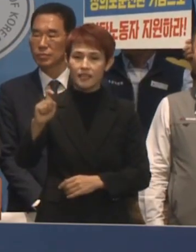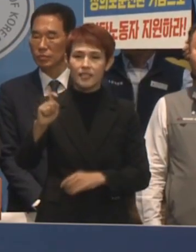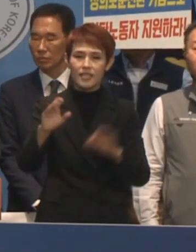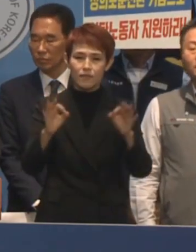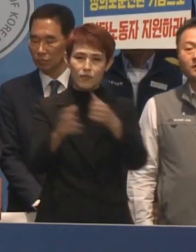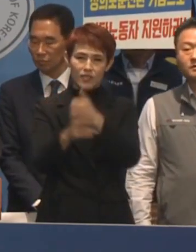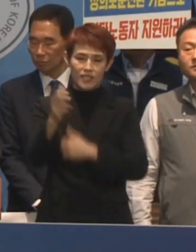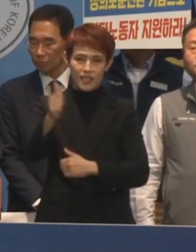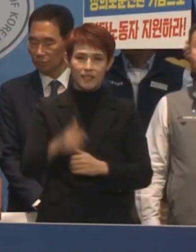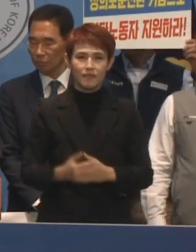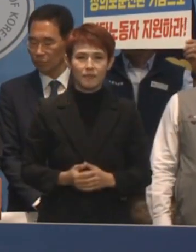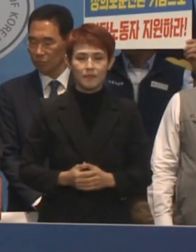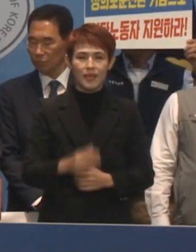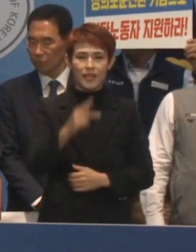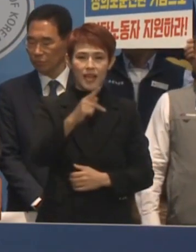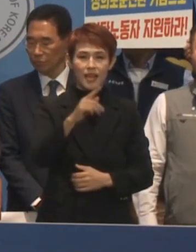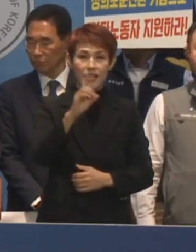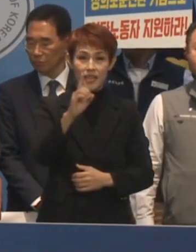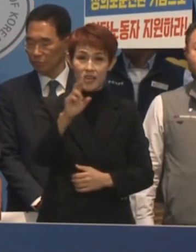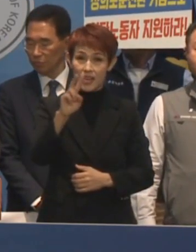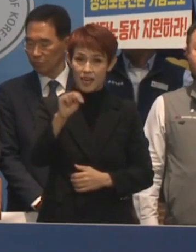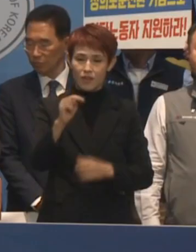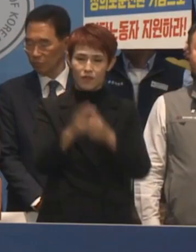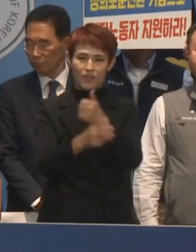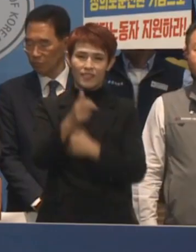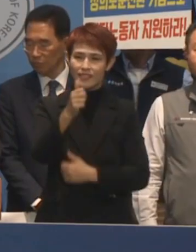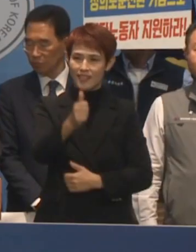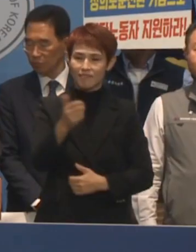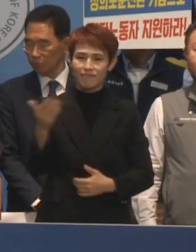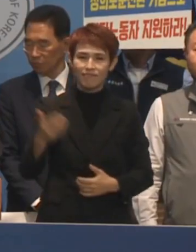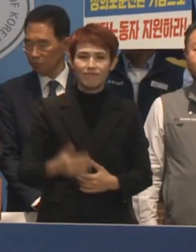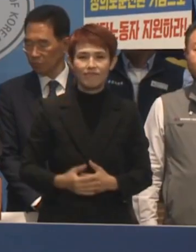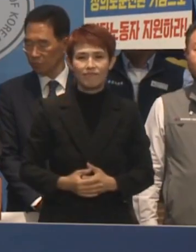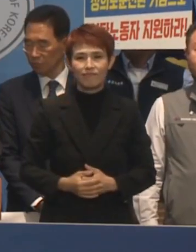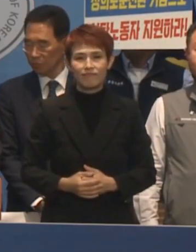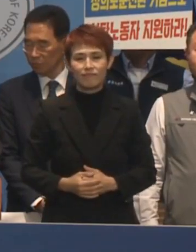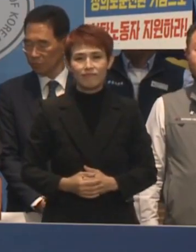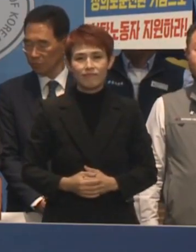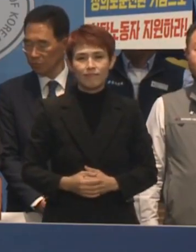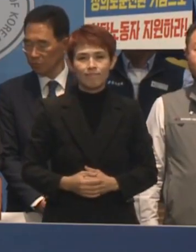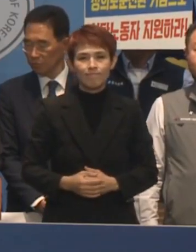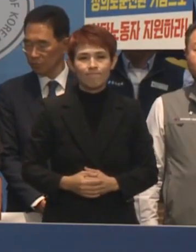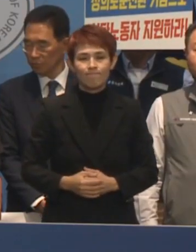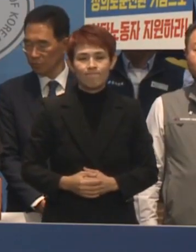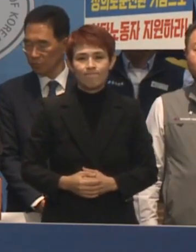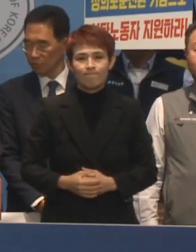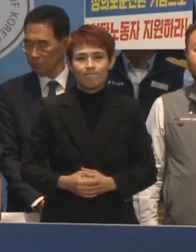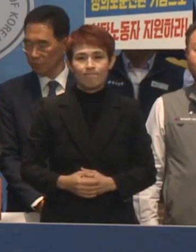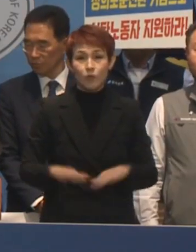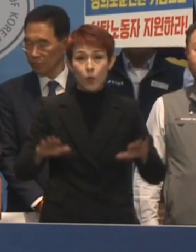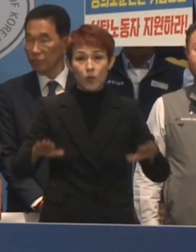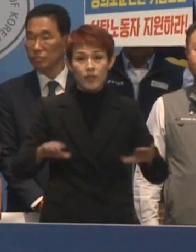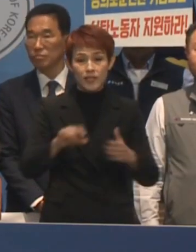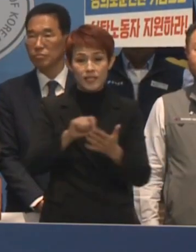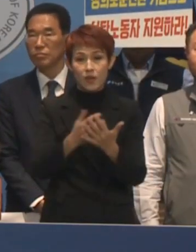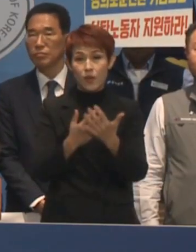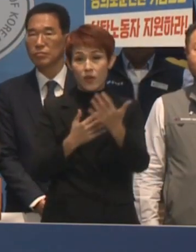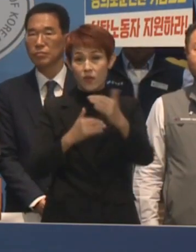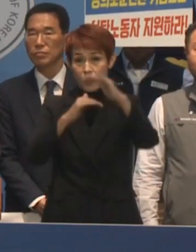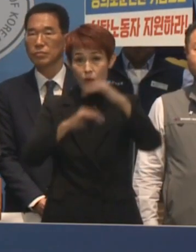한전 KDN 박종섭 위원장님 함께해 주셨습니다. 오늘